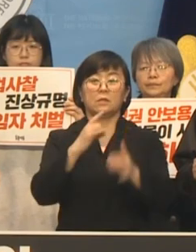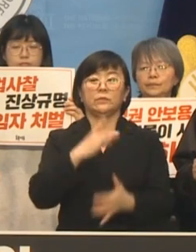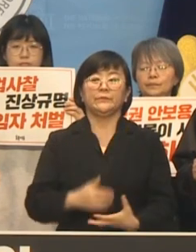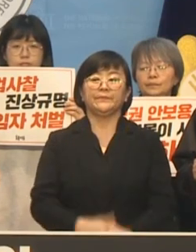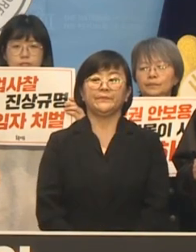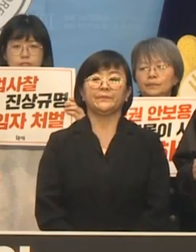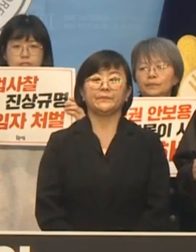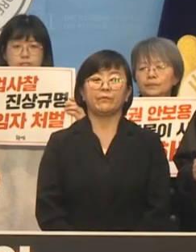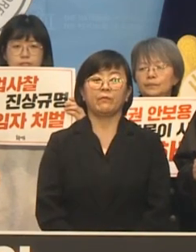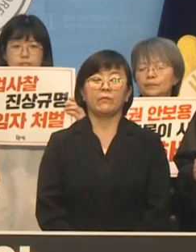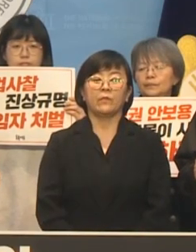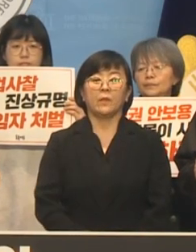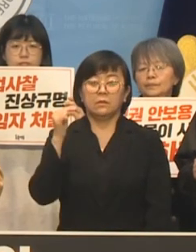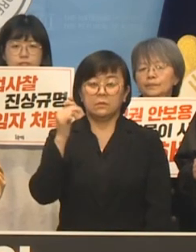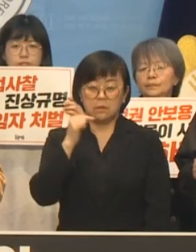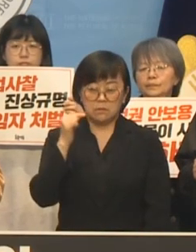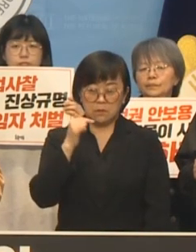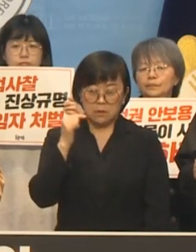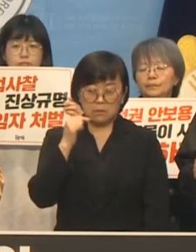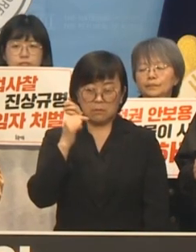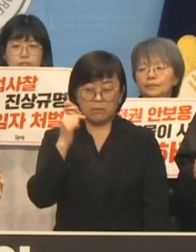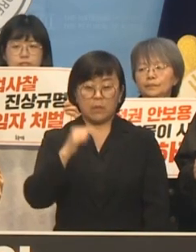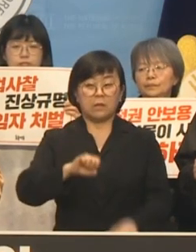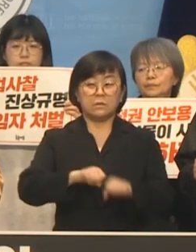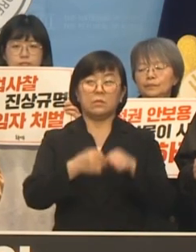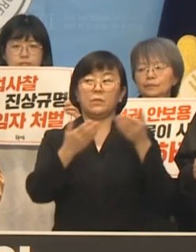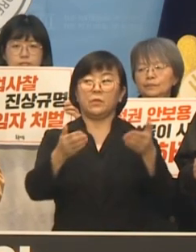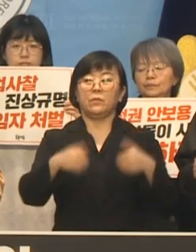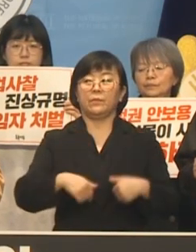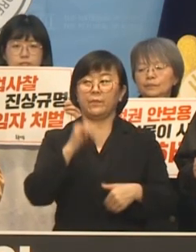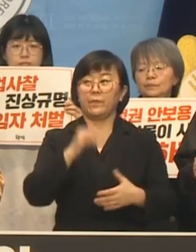있습니다. 엄중하게 처벌되어야 합니다.